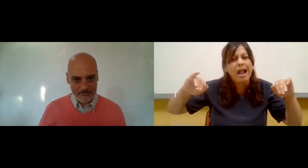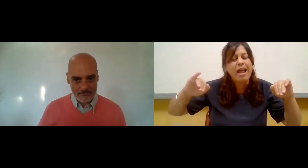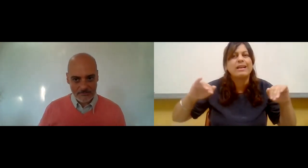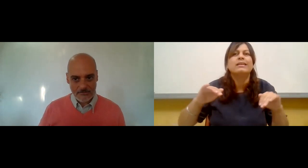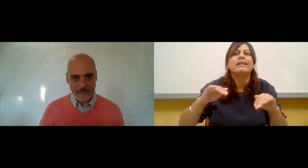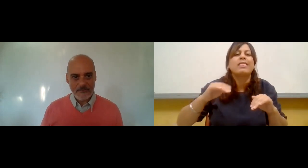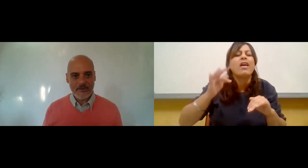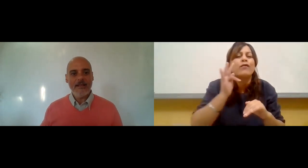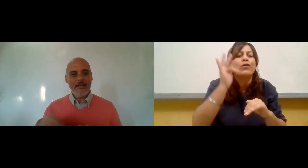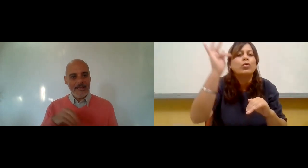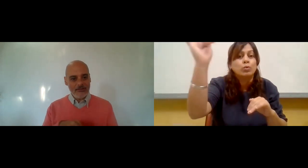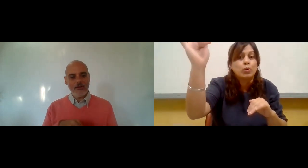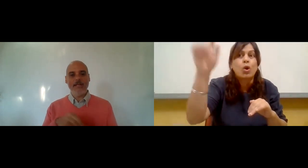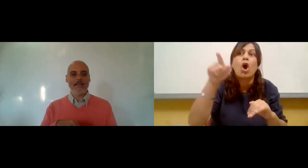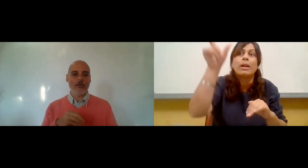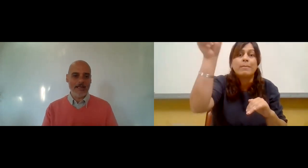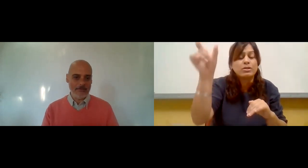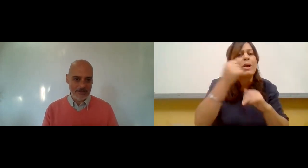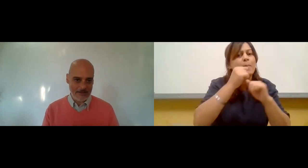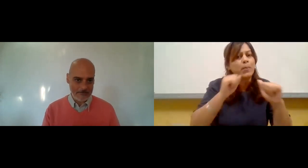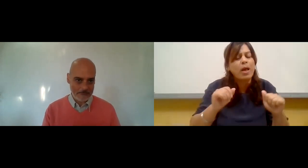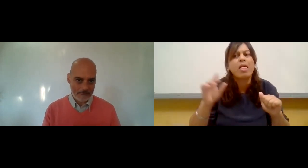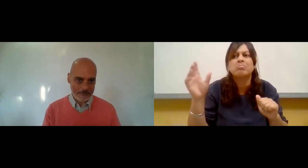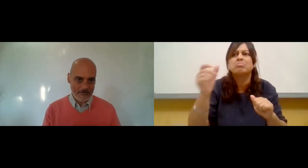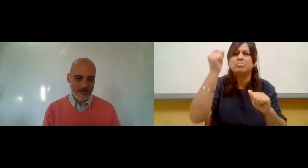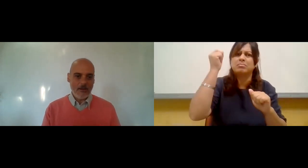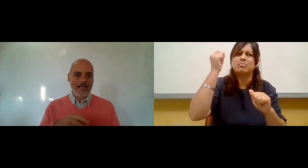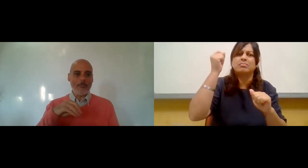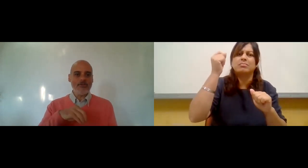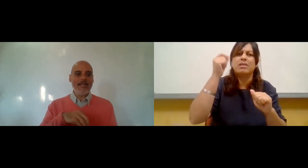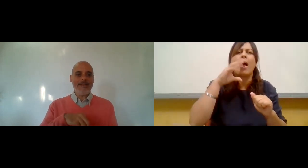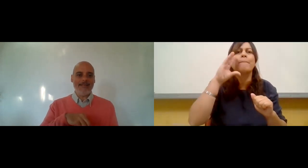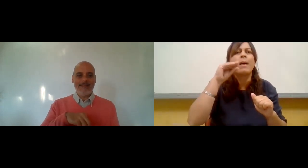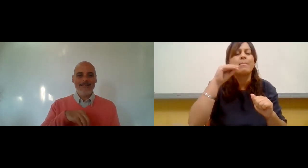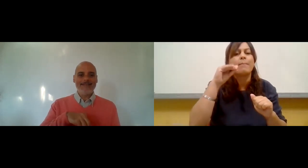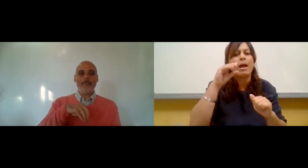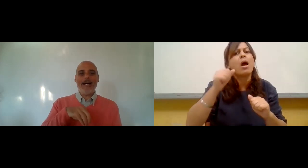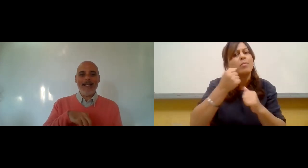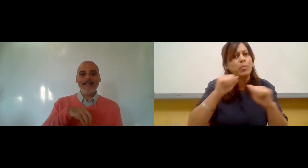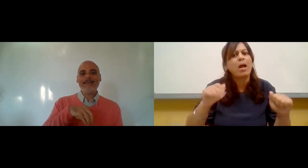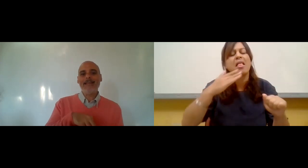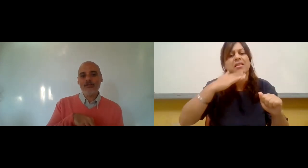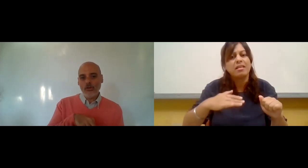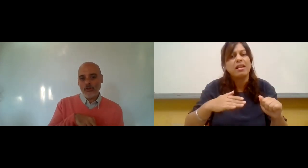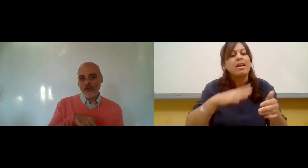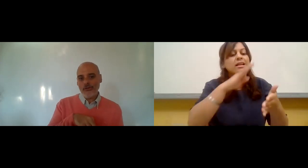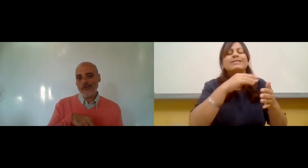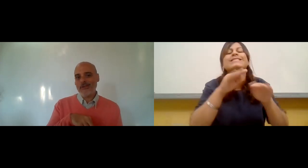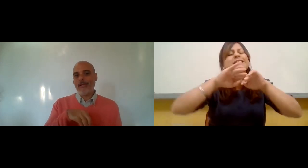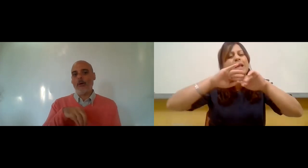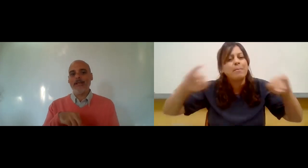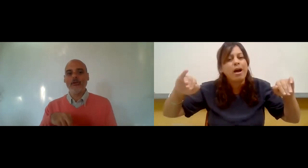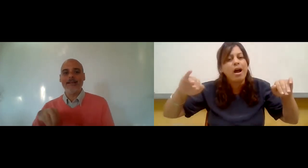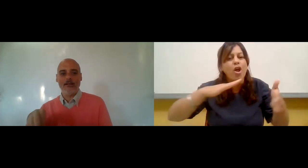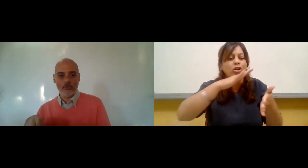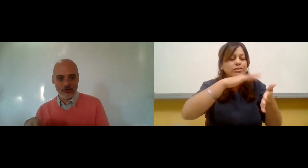después. Eso es textualidad diferida. O sea, la posibilidad de separar el texto